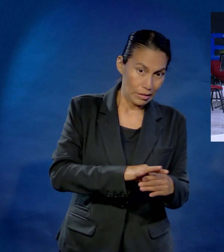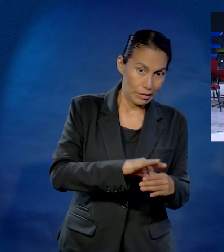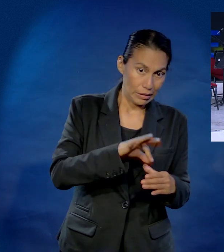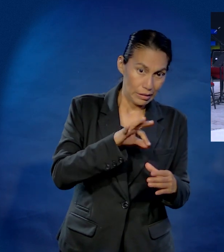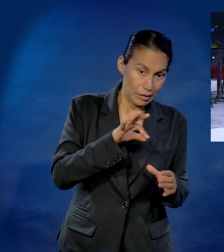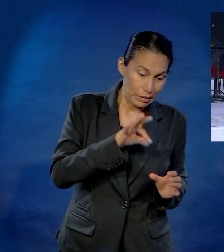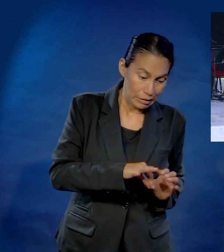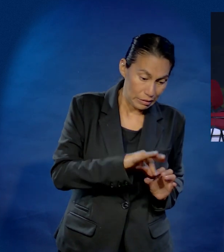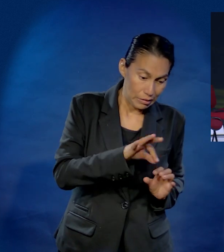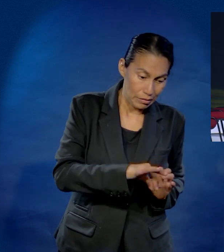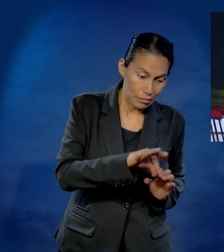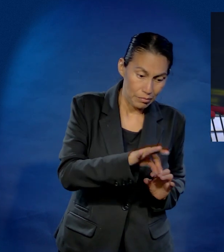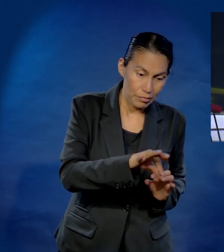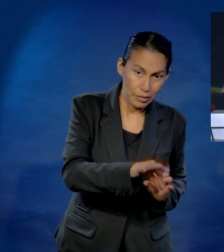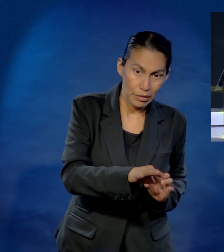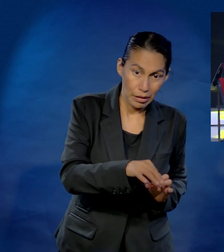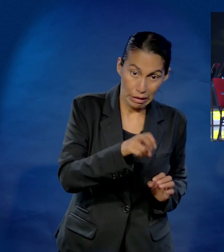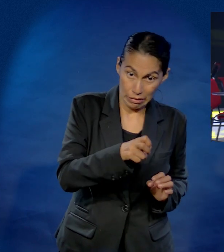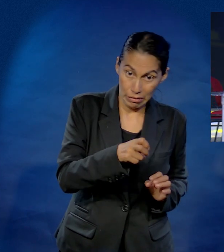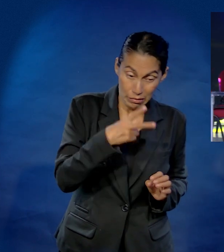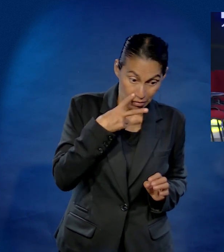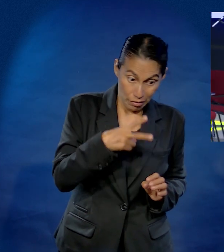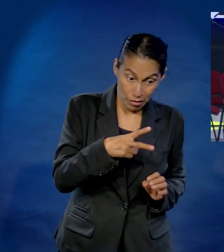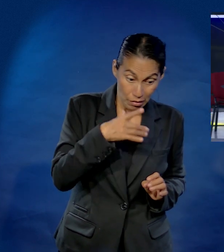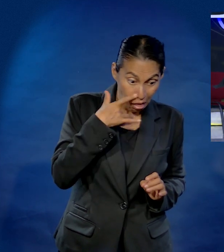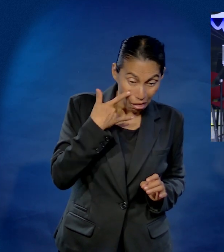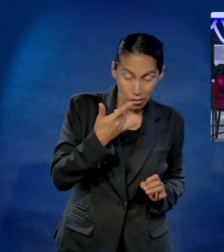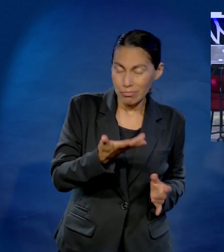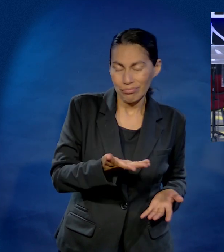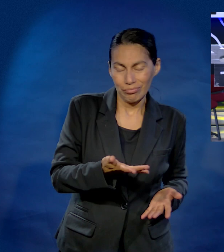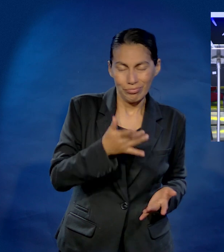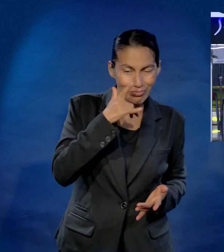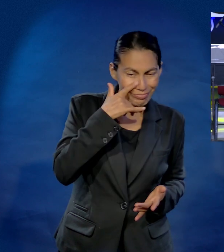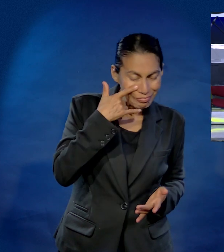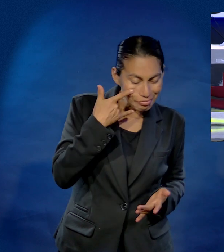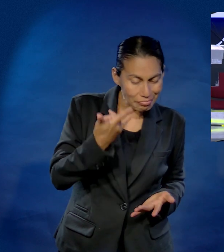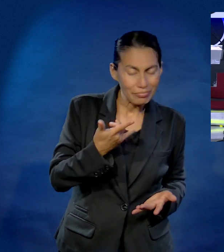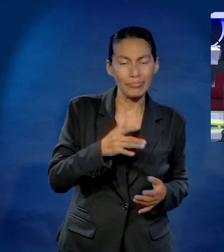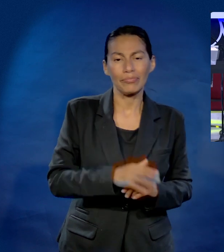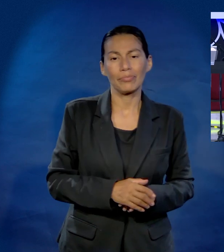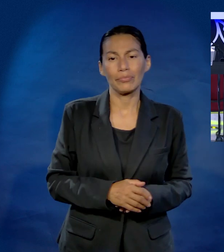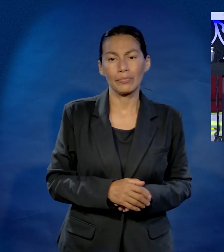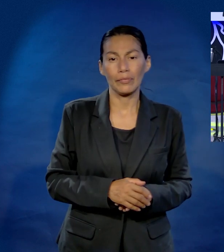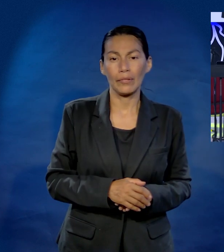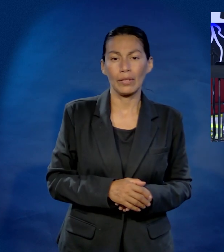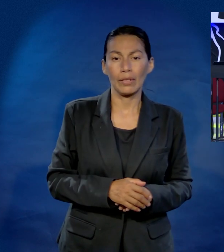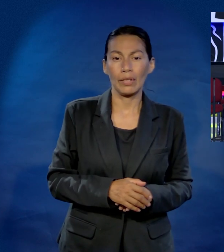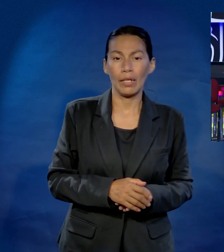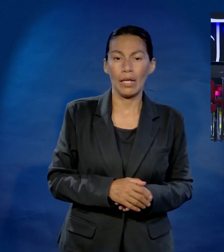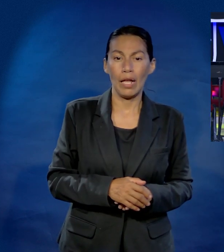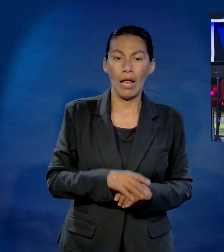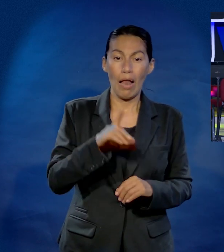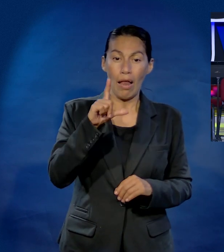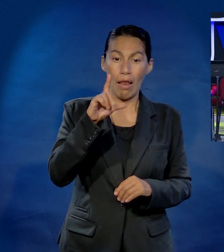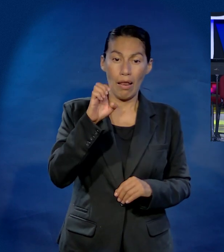constante del reino de los cielos. Quizá usted la encontró. El reino de los cielos es semejante a una semilla que está